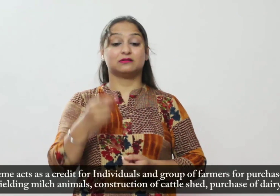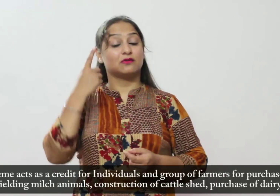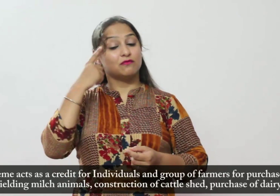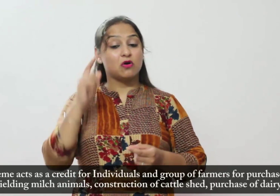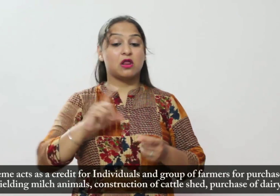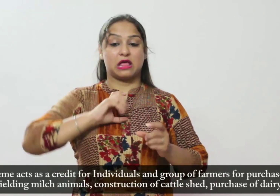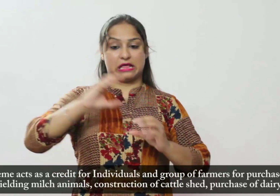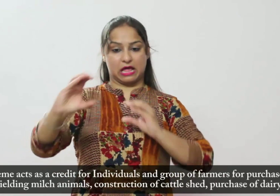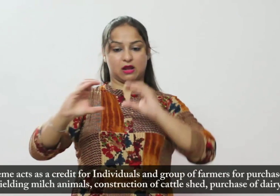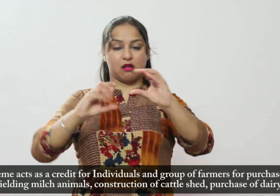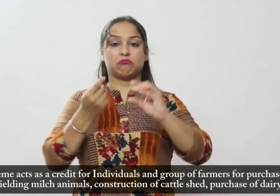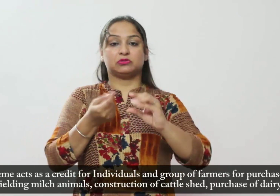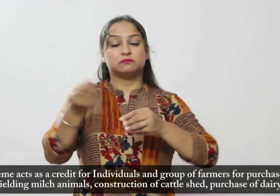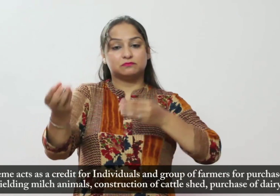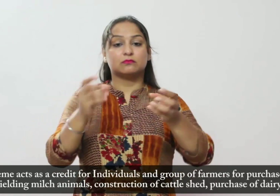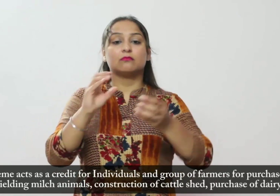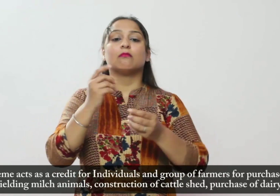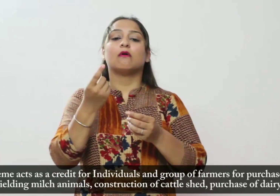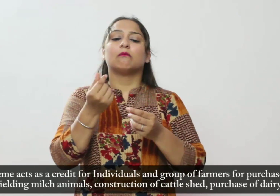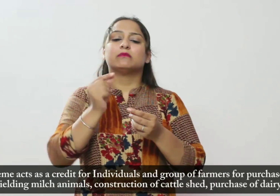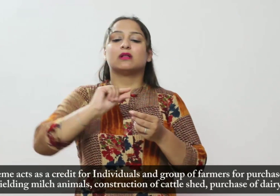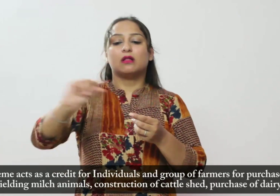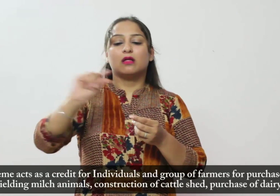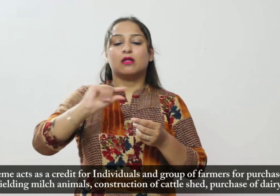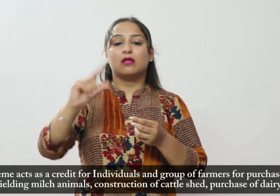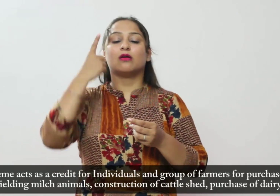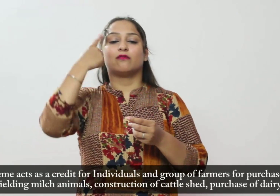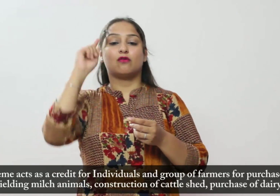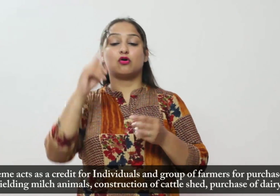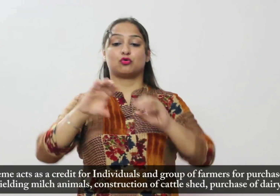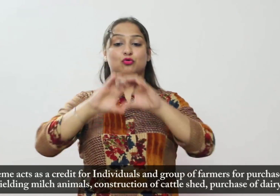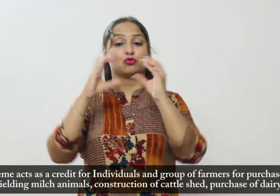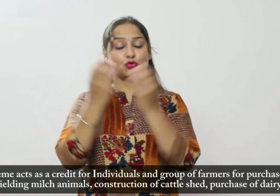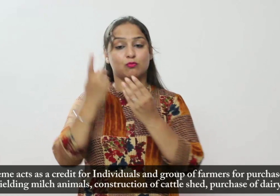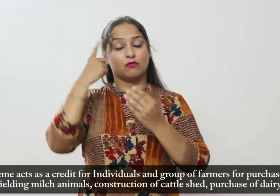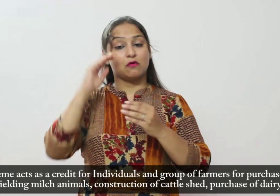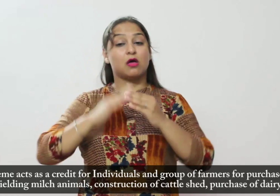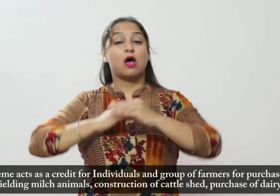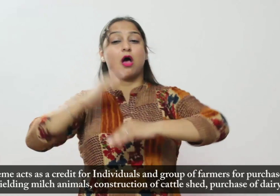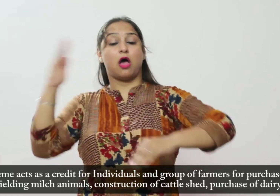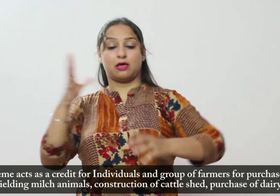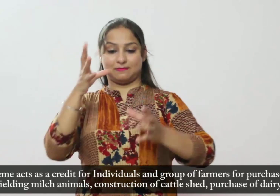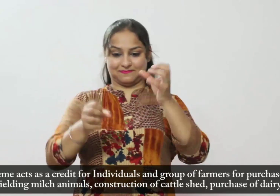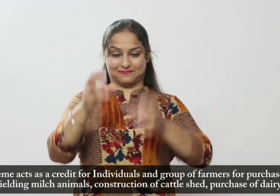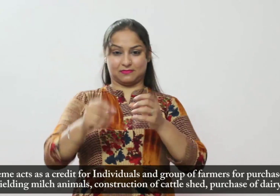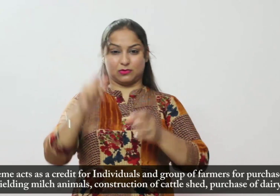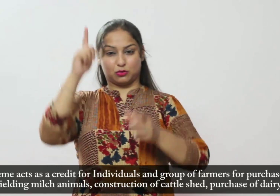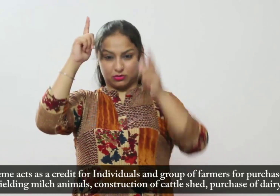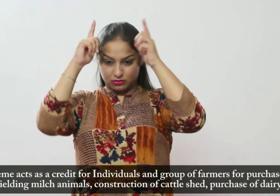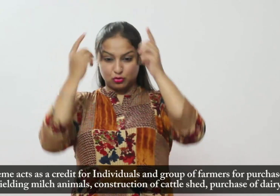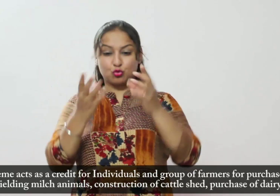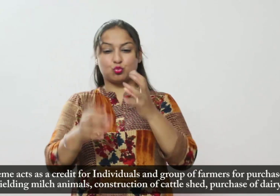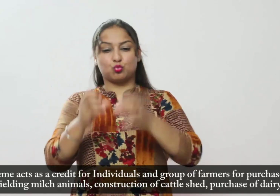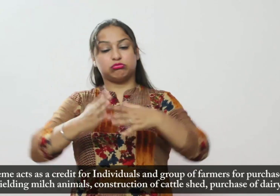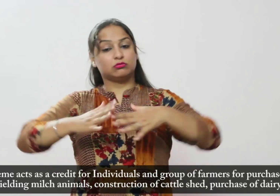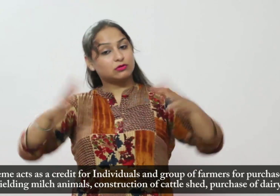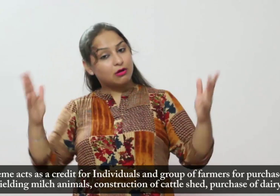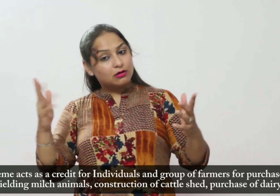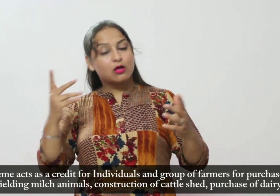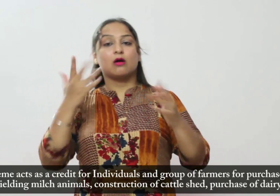यह योजना व्यक्तिगत और किसानों के समूह के लिए एक क्रेडिट के रूप में कार्य करती है। उच्च उपज वाले